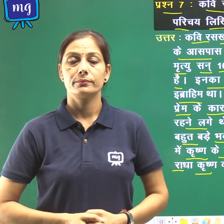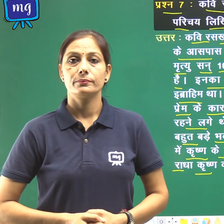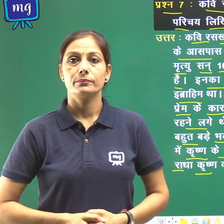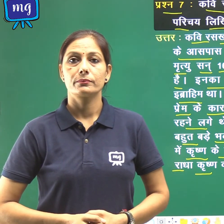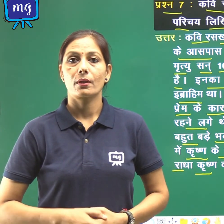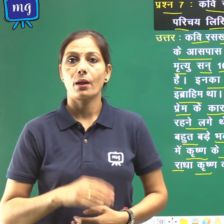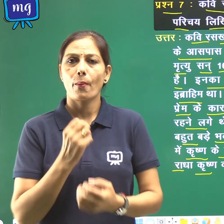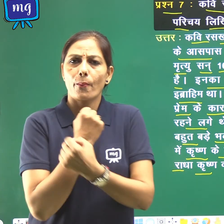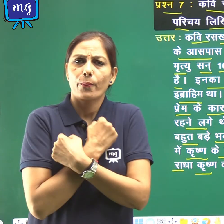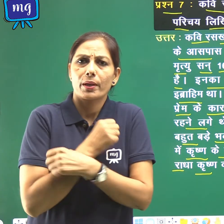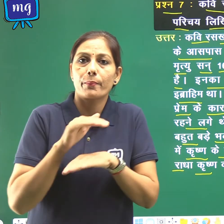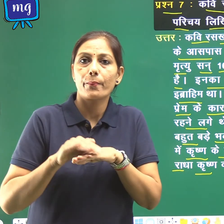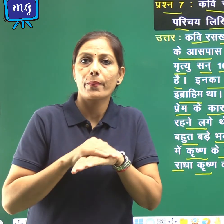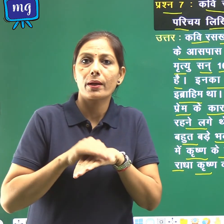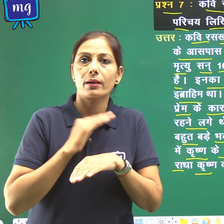प्रेम का